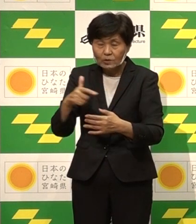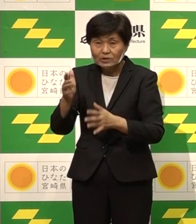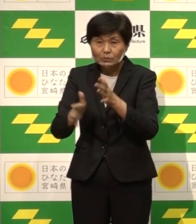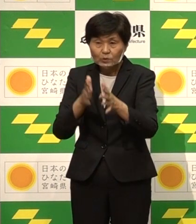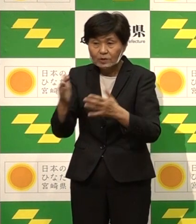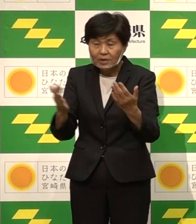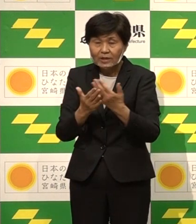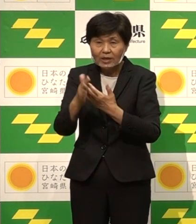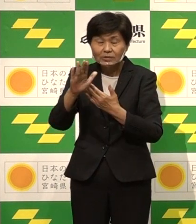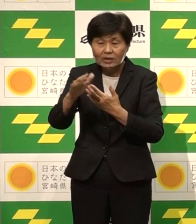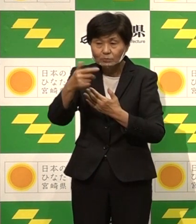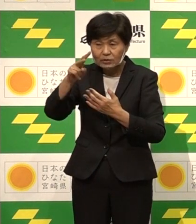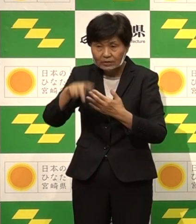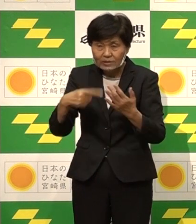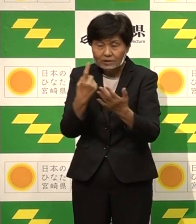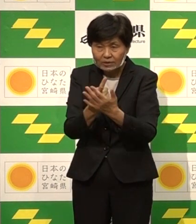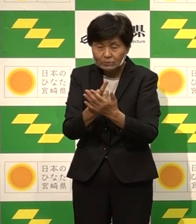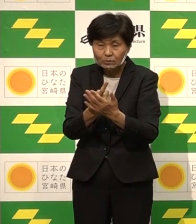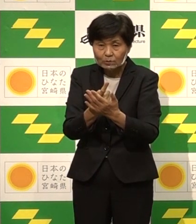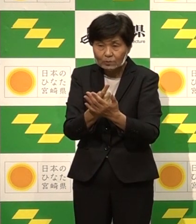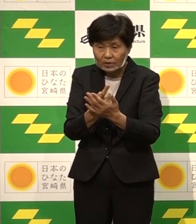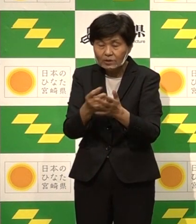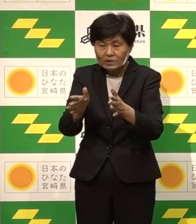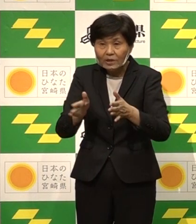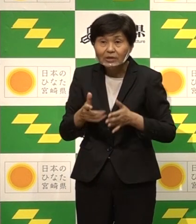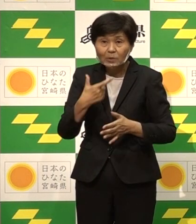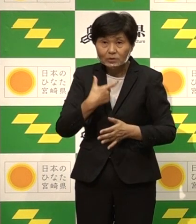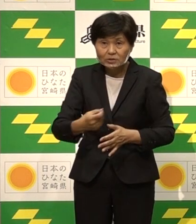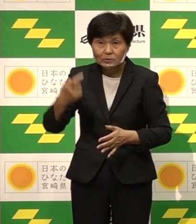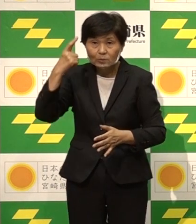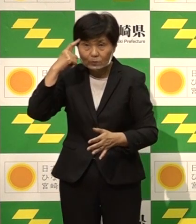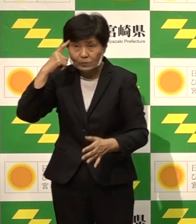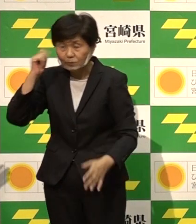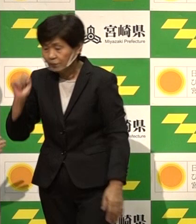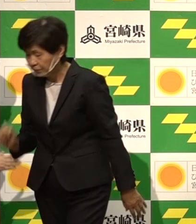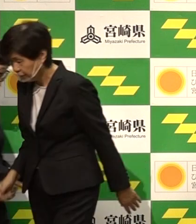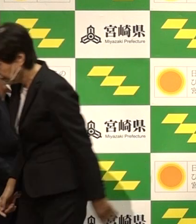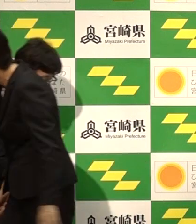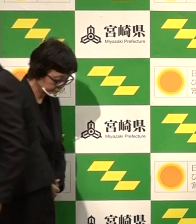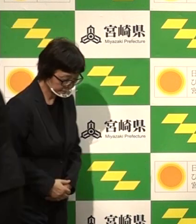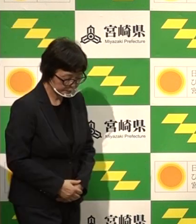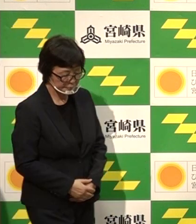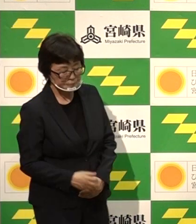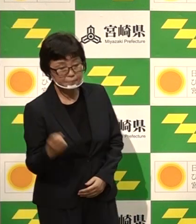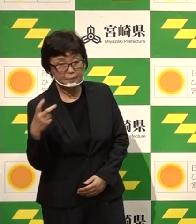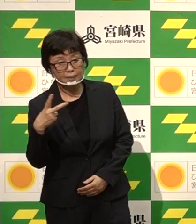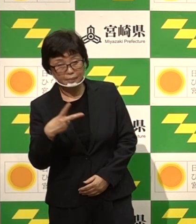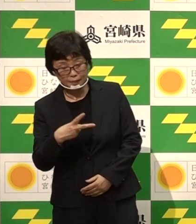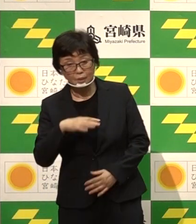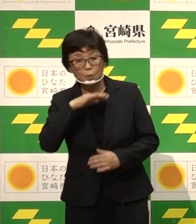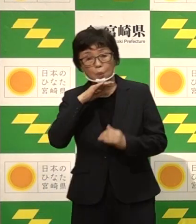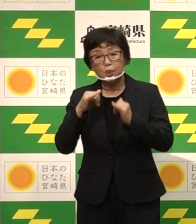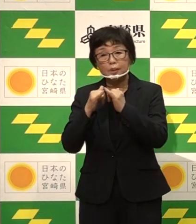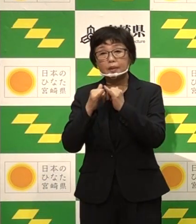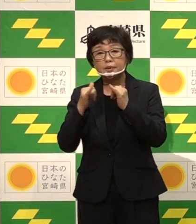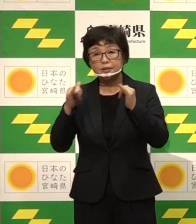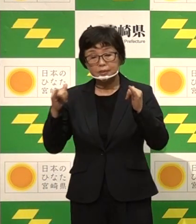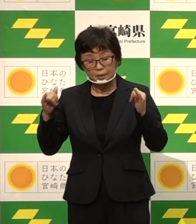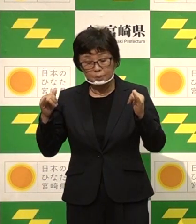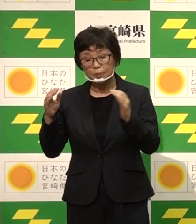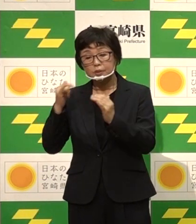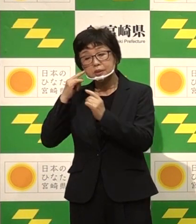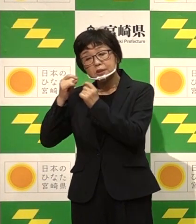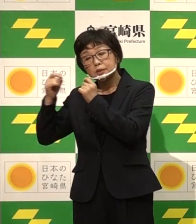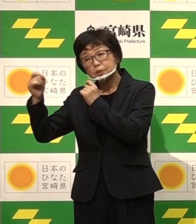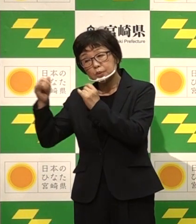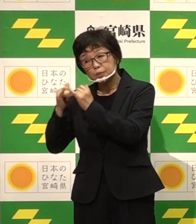大会があるから無理して出ようだとかですね、そういったところは控えていただくということ、そして高齢の親族等